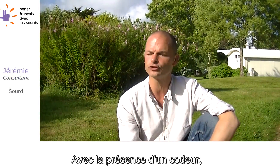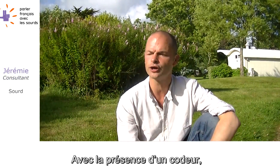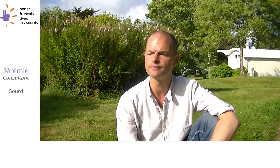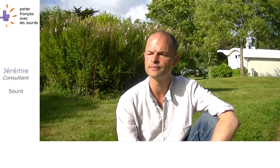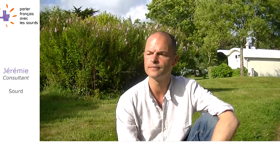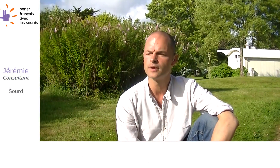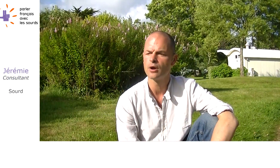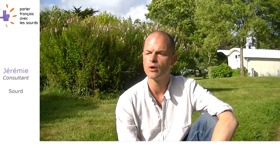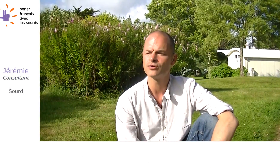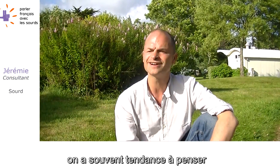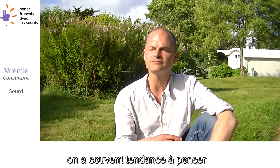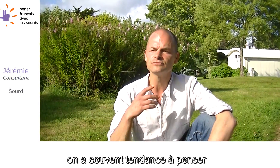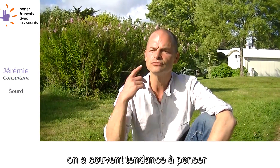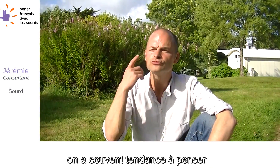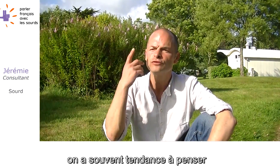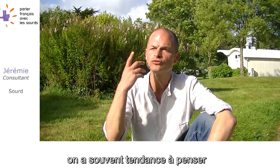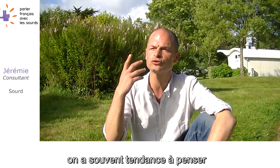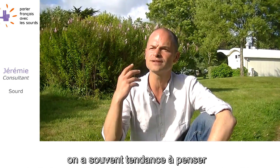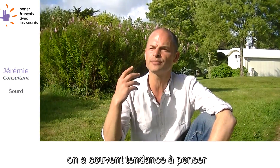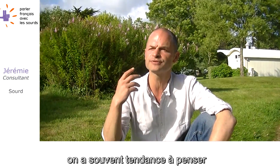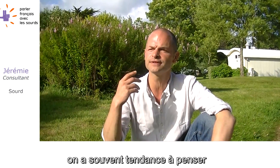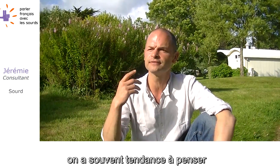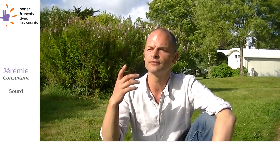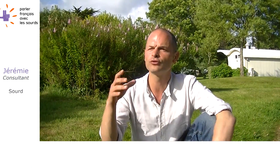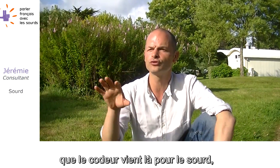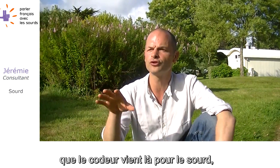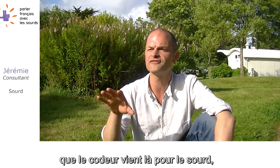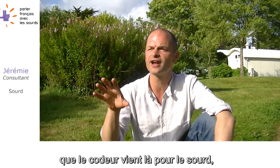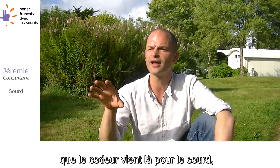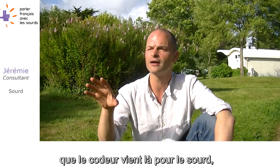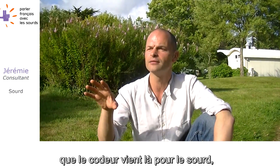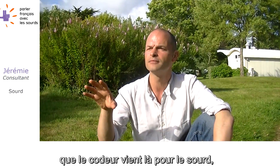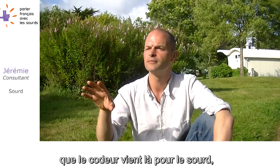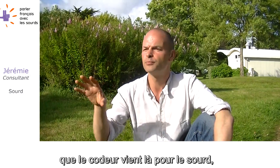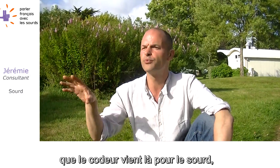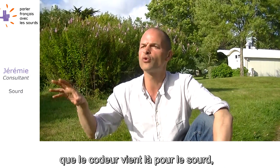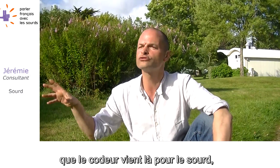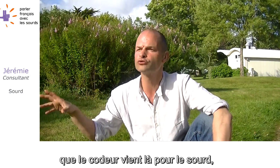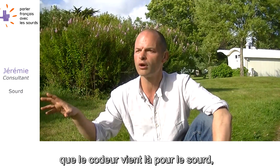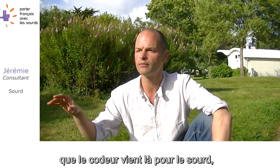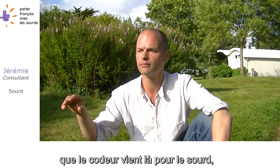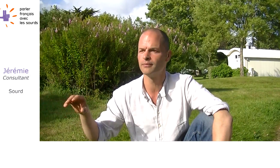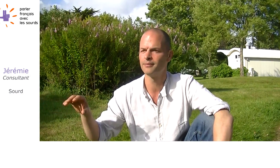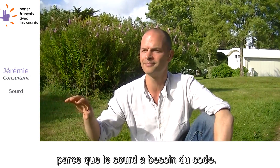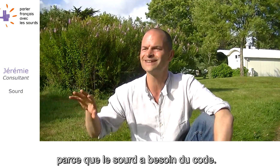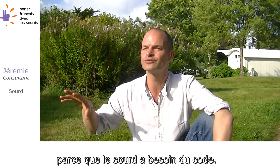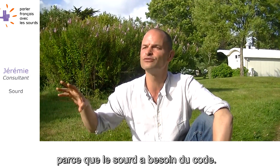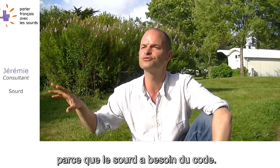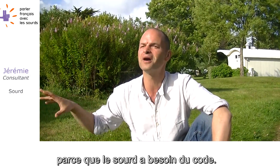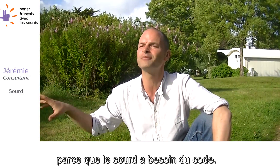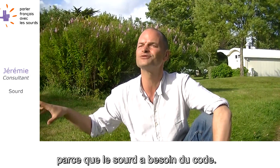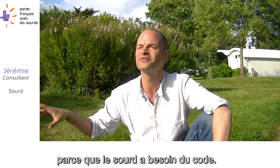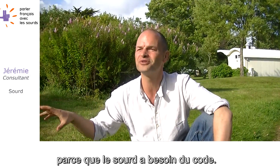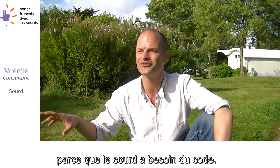codeur, on a souvent tendance à penser que le codeur vient là pour le jour, parce que le jour a besoin d'un code.